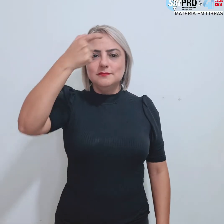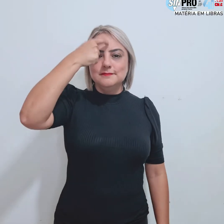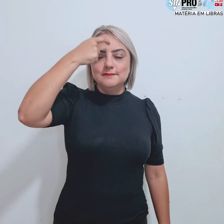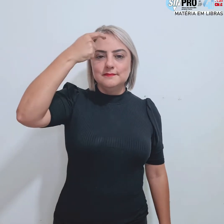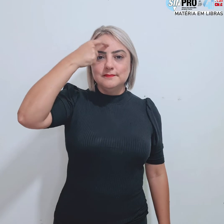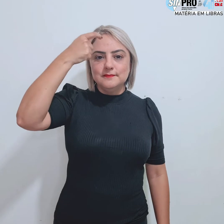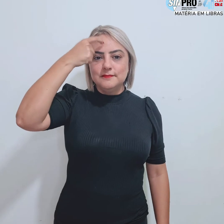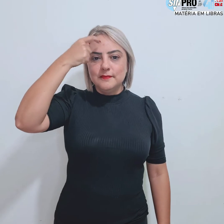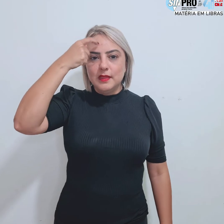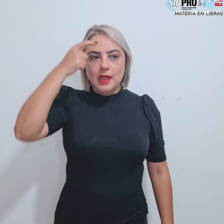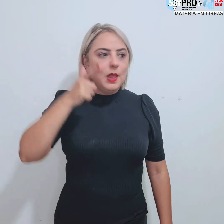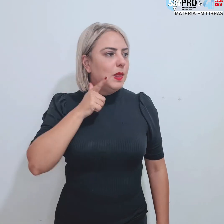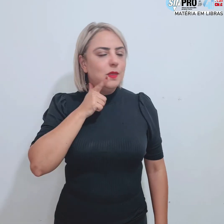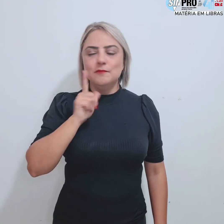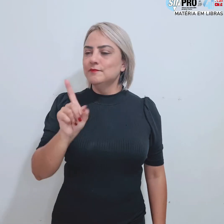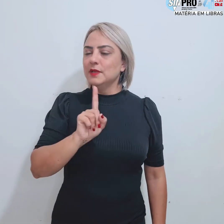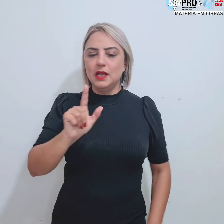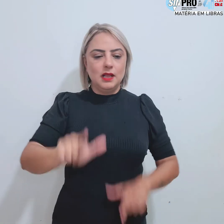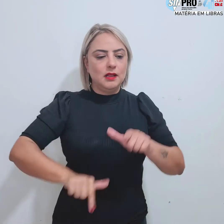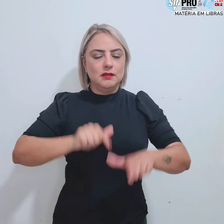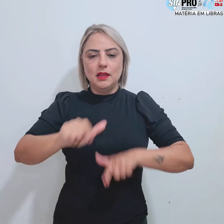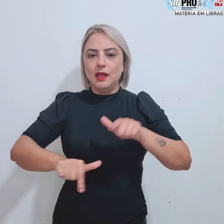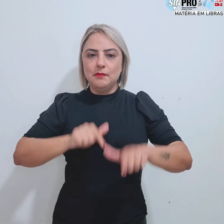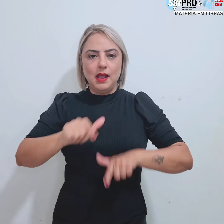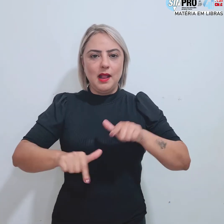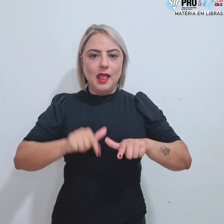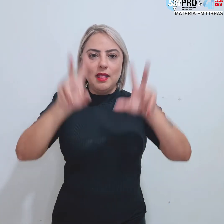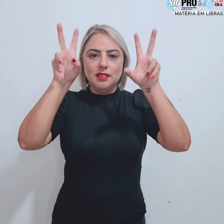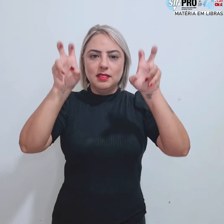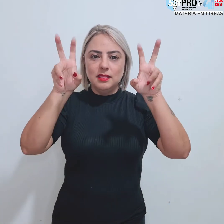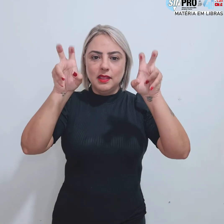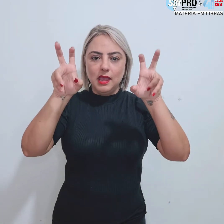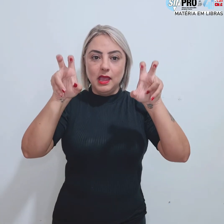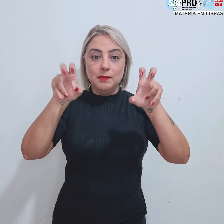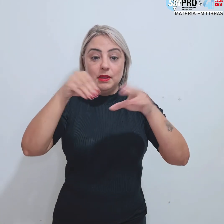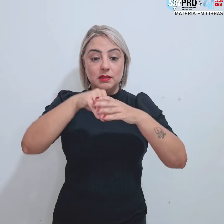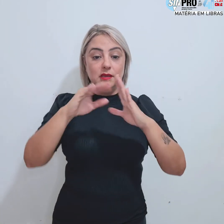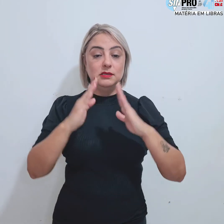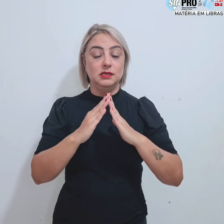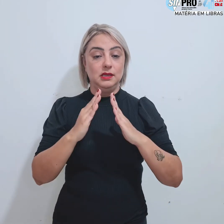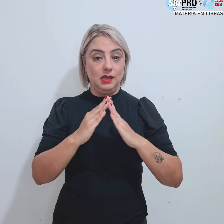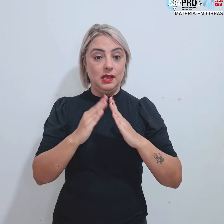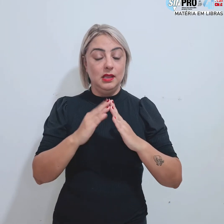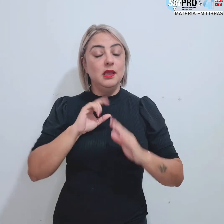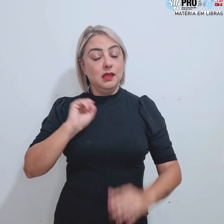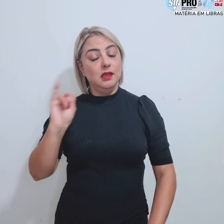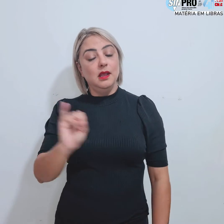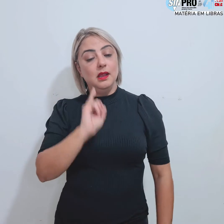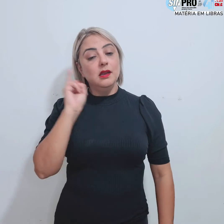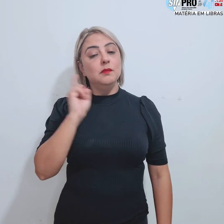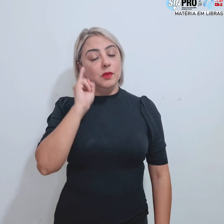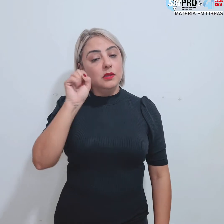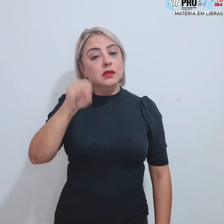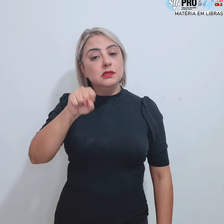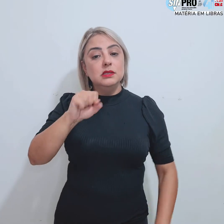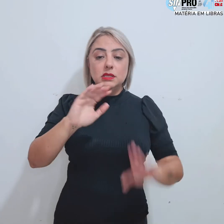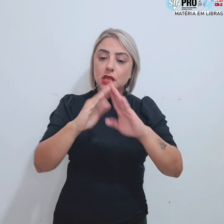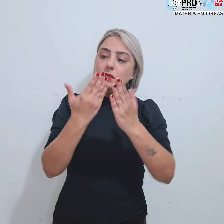consciência de que não conseguiria trabalhar essas questões em casa e que era importante que a